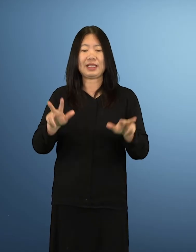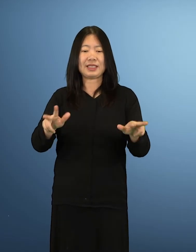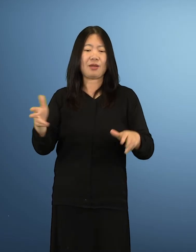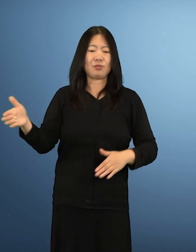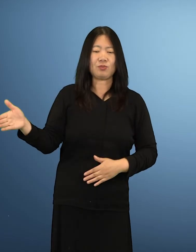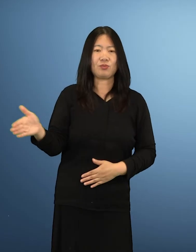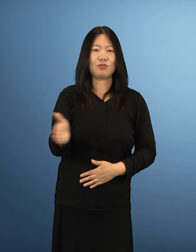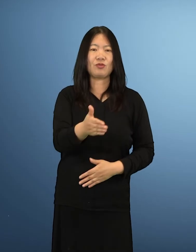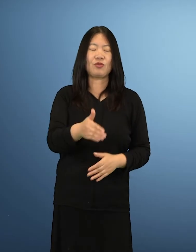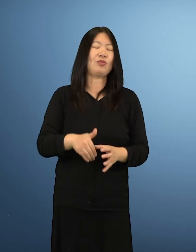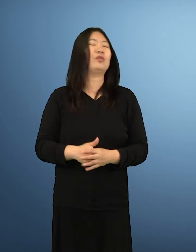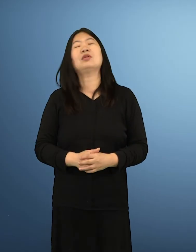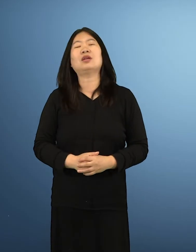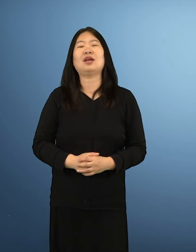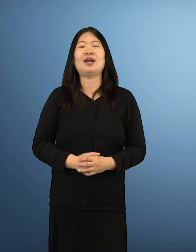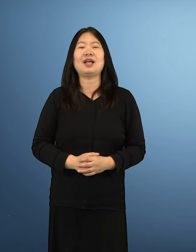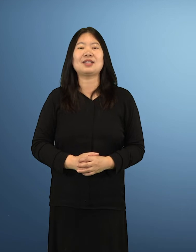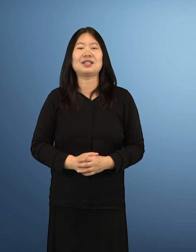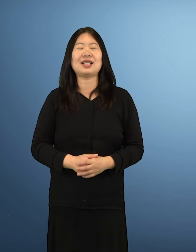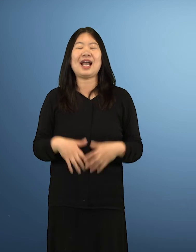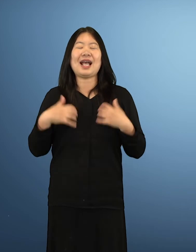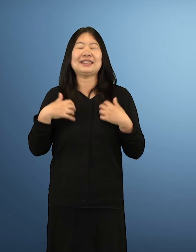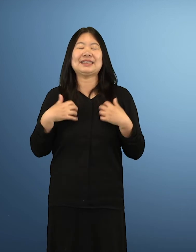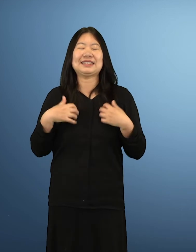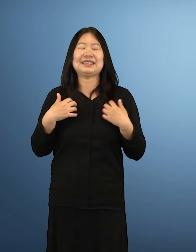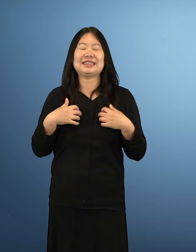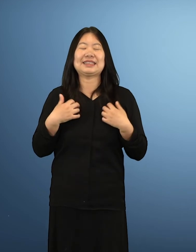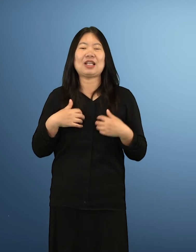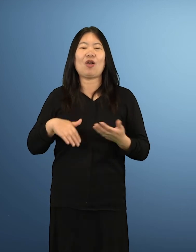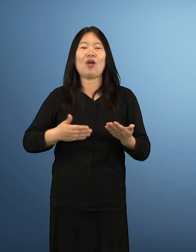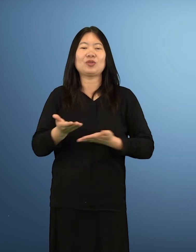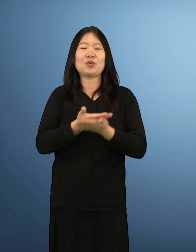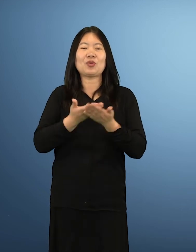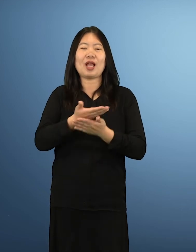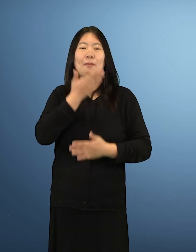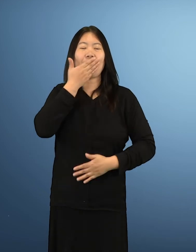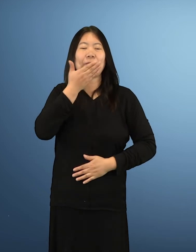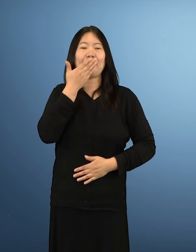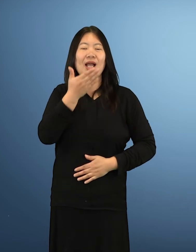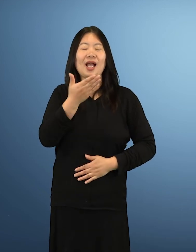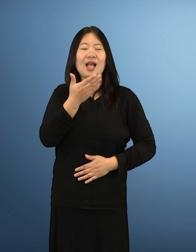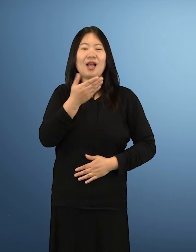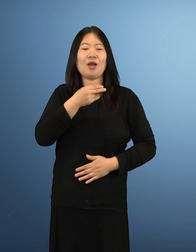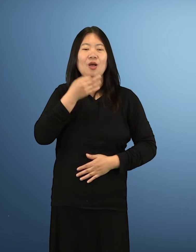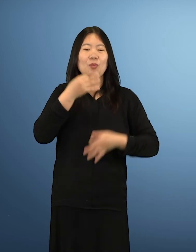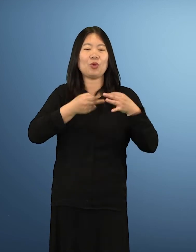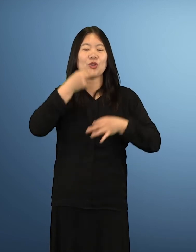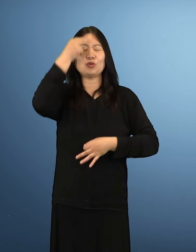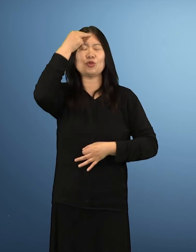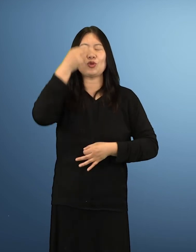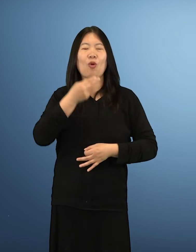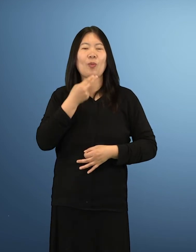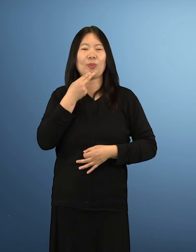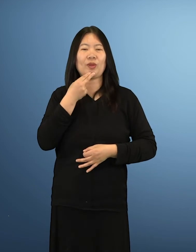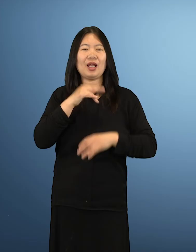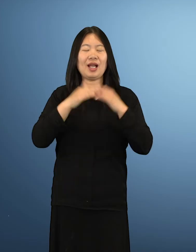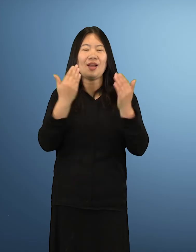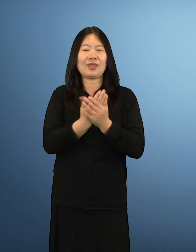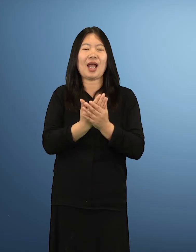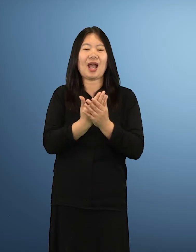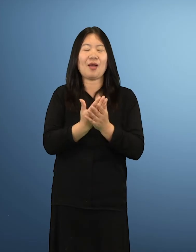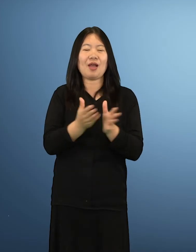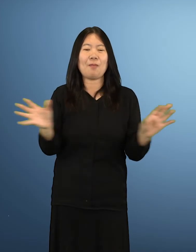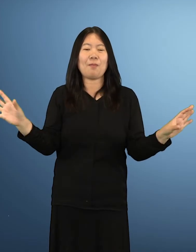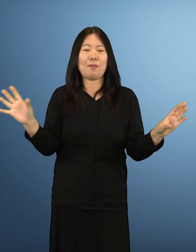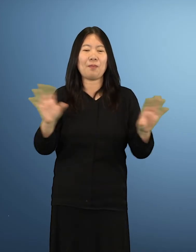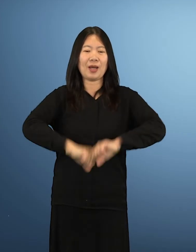이제는 그렇게 즐길 만한 포도주가 없다 그 말이에요. 다 쓸림을 당하고 다